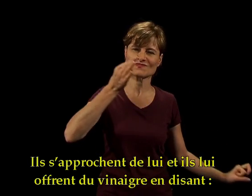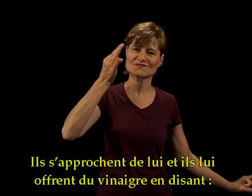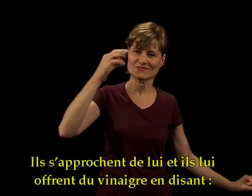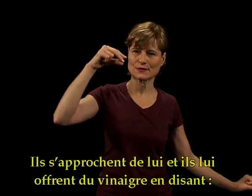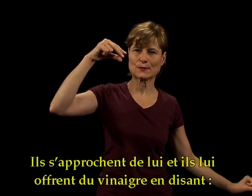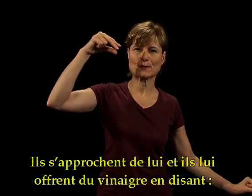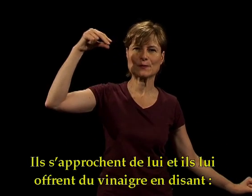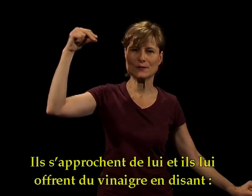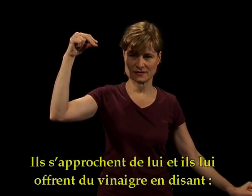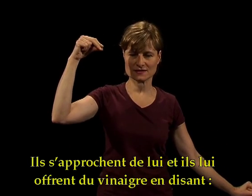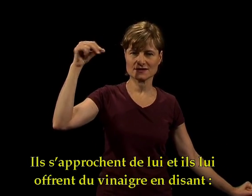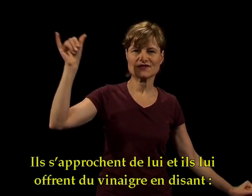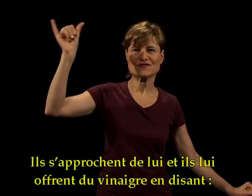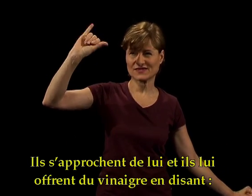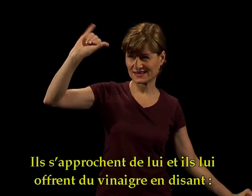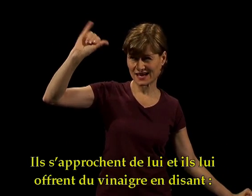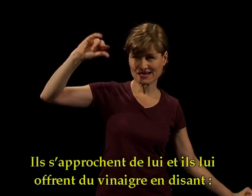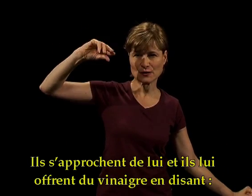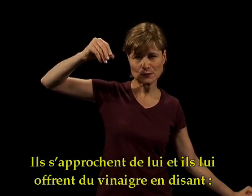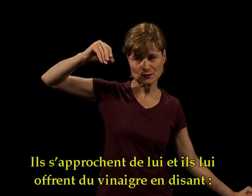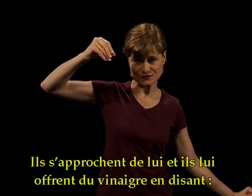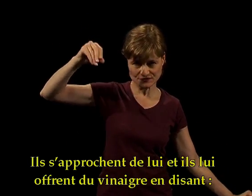Ils s'approchent de lui et lui offrent du vinaigre.